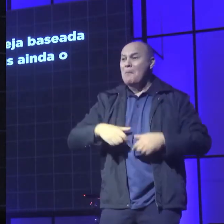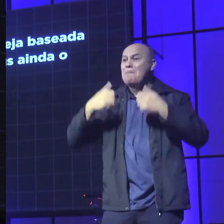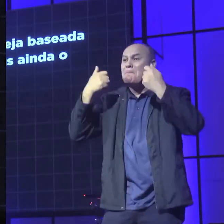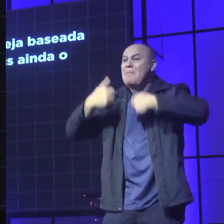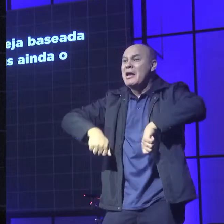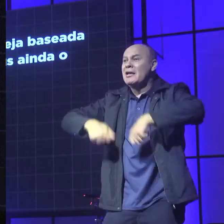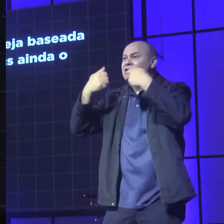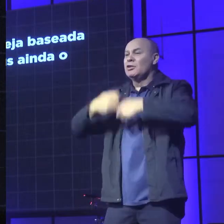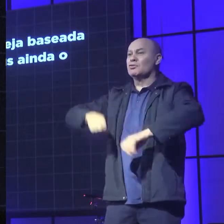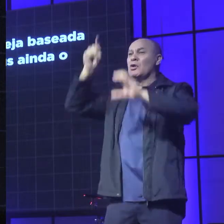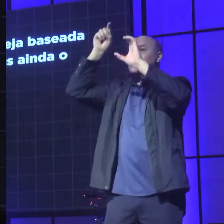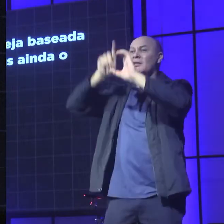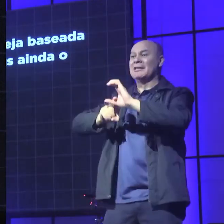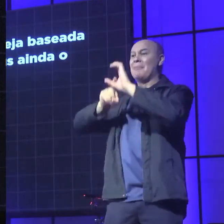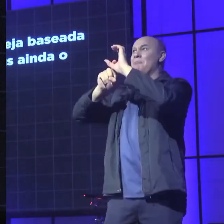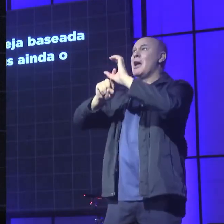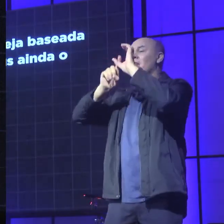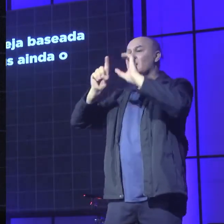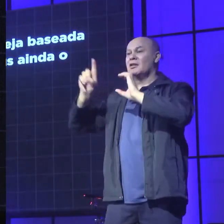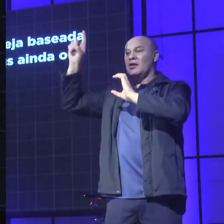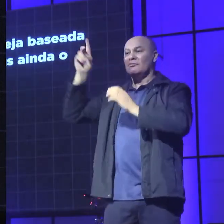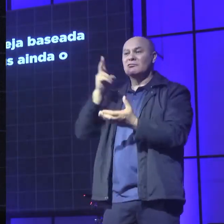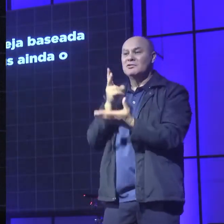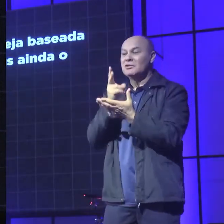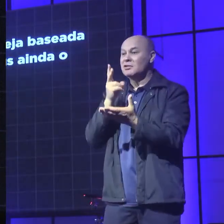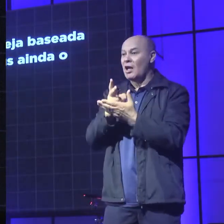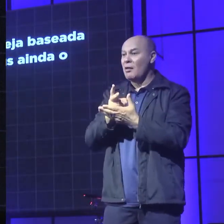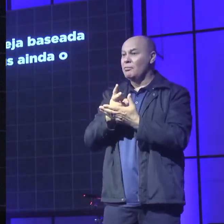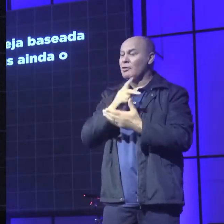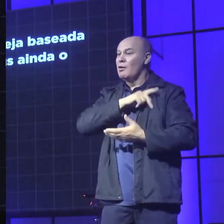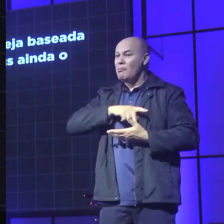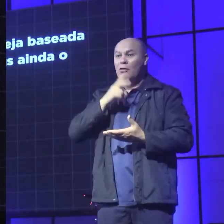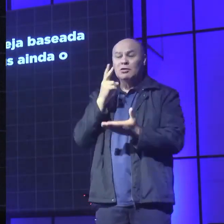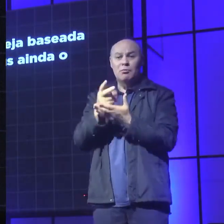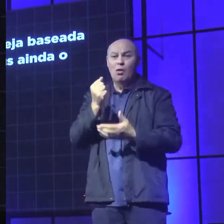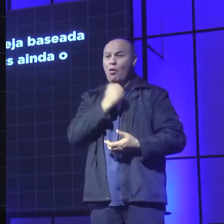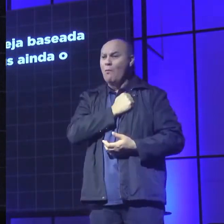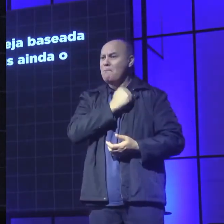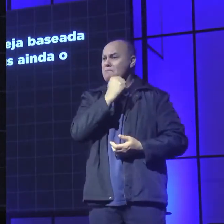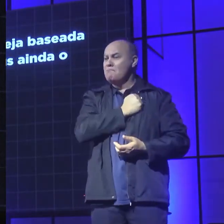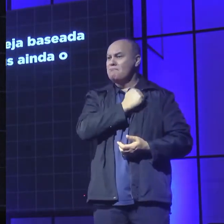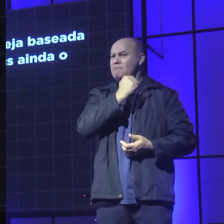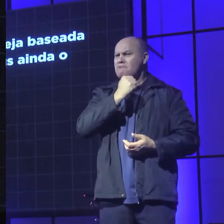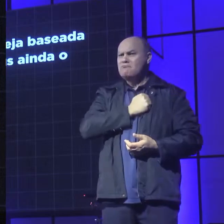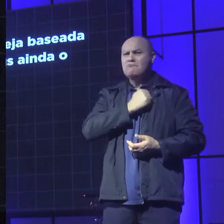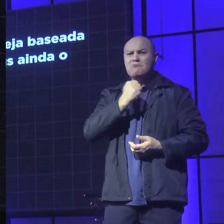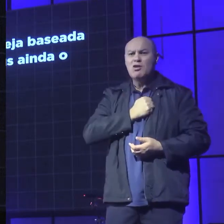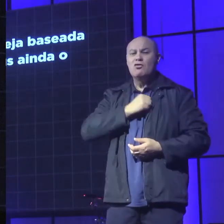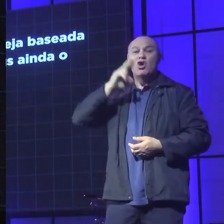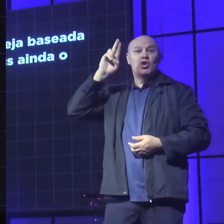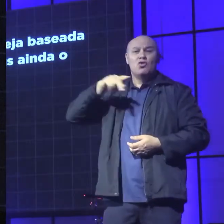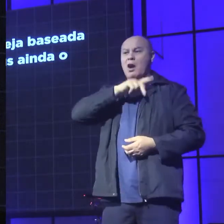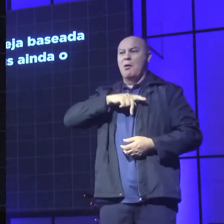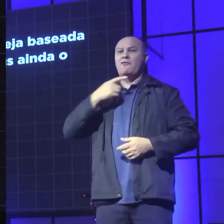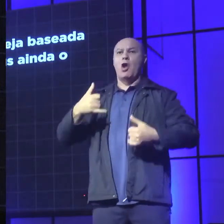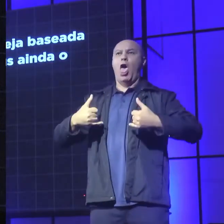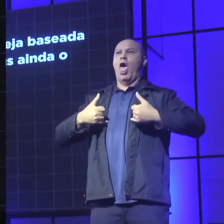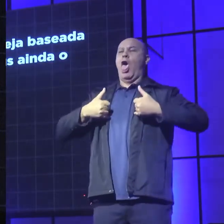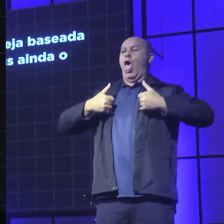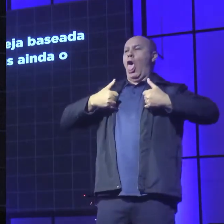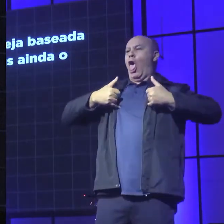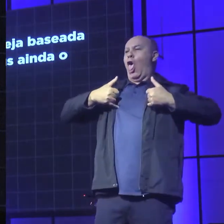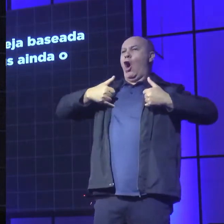você, quando se olha no espelho, você não deve se ver um arrogante, presunçoso, porque você não é nada. Mas você também não precisa se ver